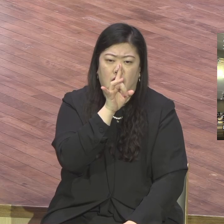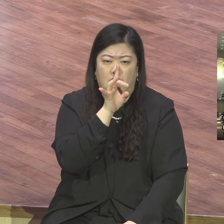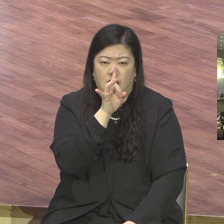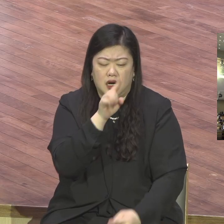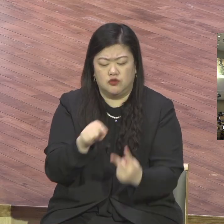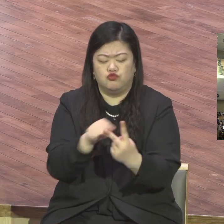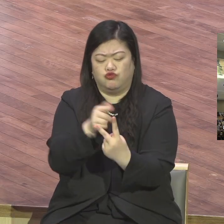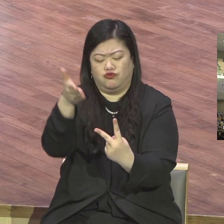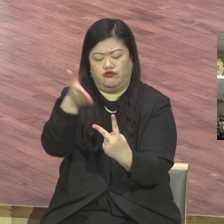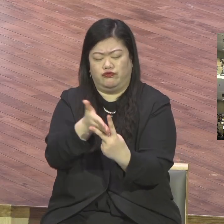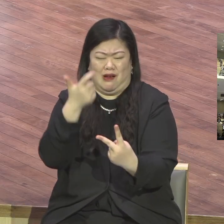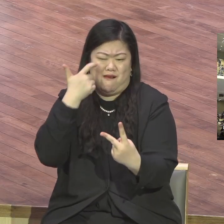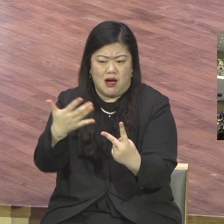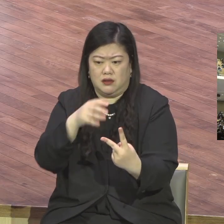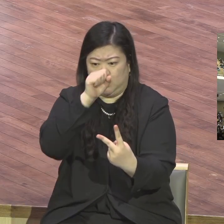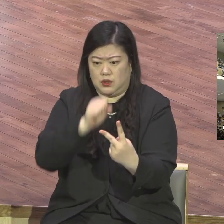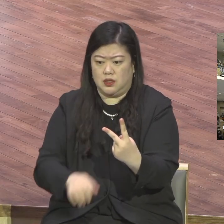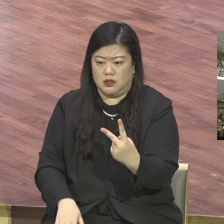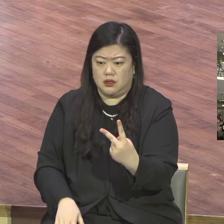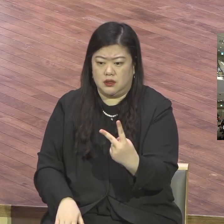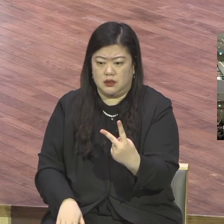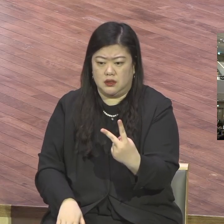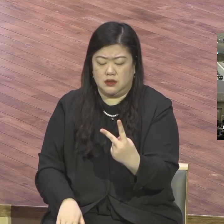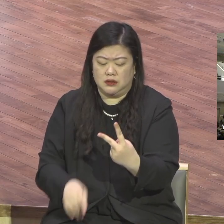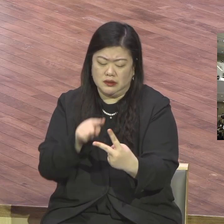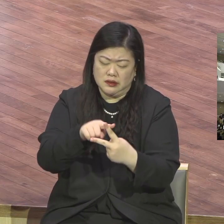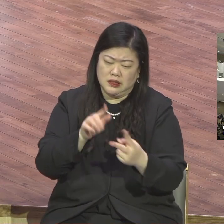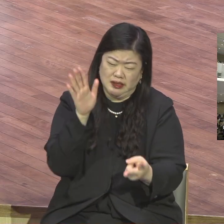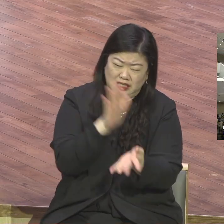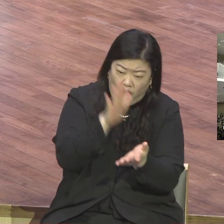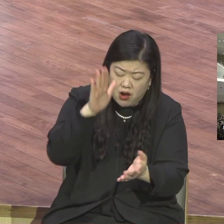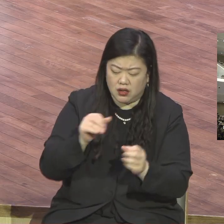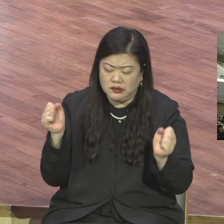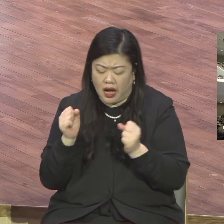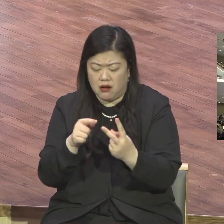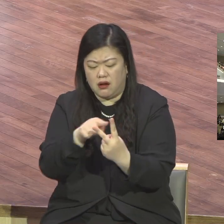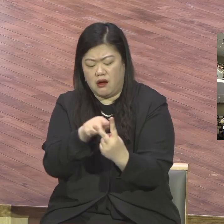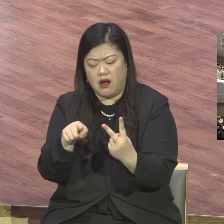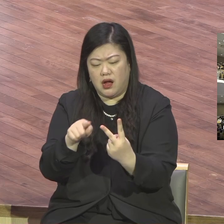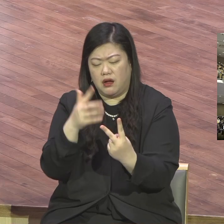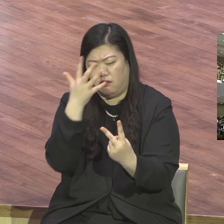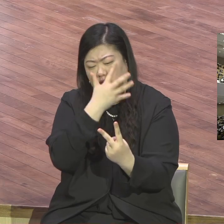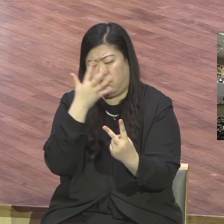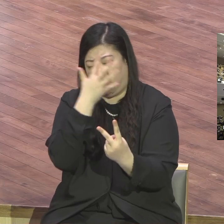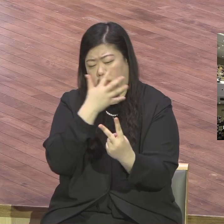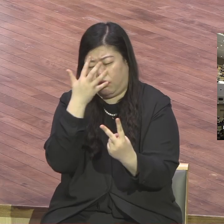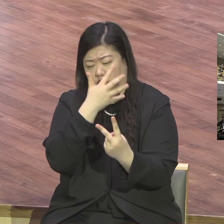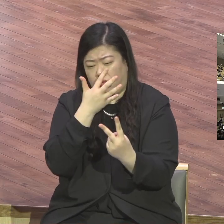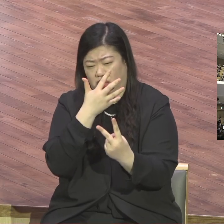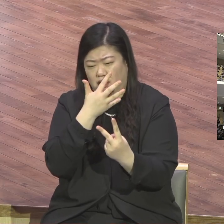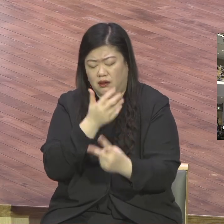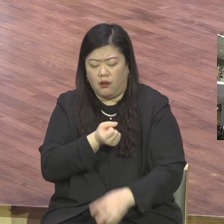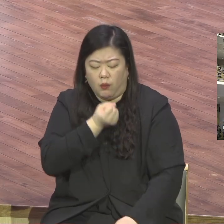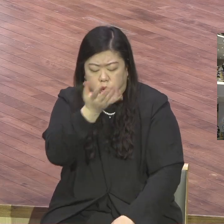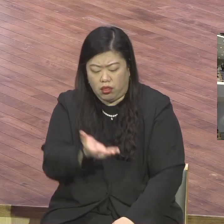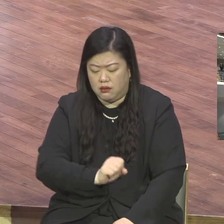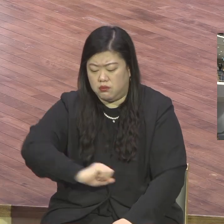하기를 원하느라 너가 이같이 미지근하여 뜨겁지도 아니하고 차지도 아니하니 내 입에서 너를 토하여